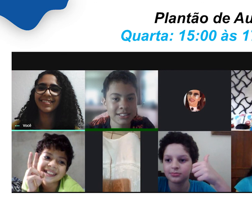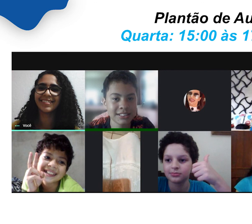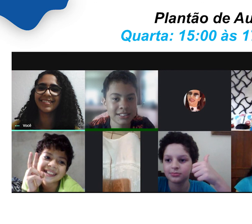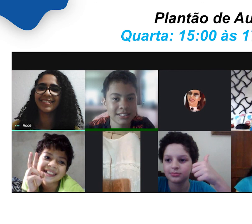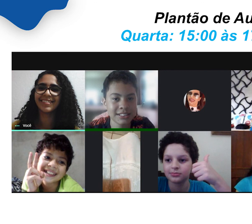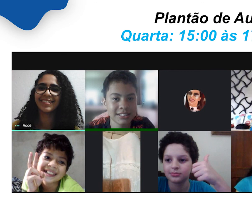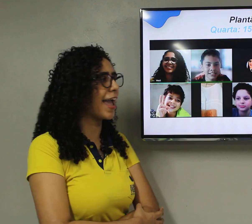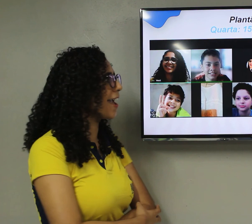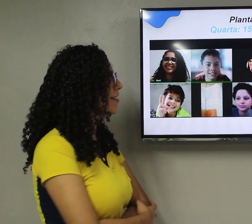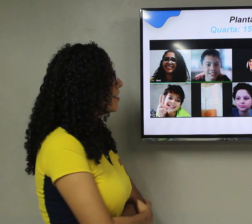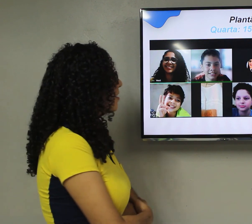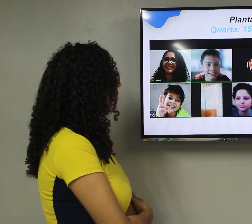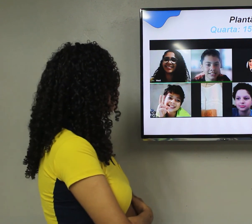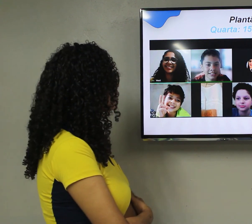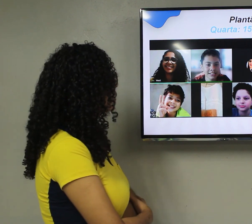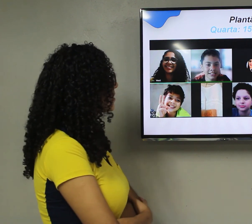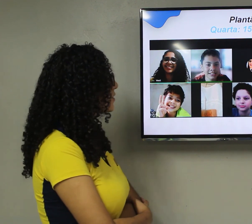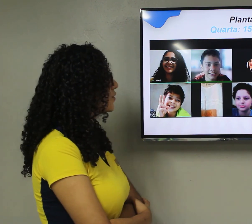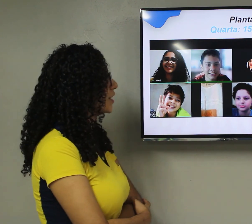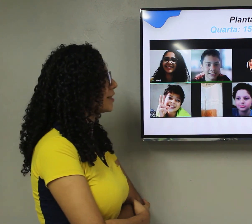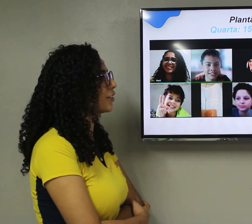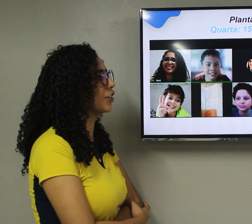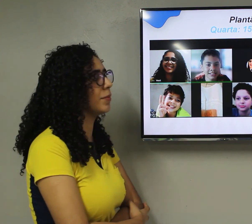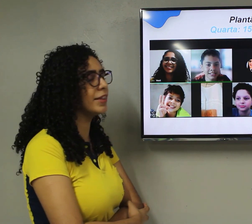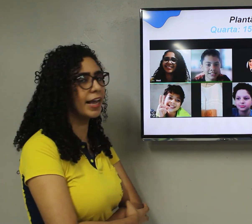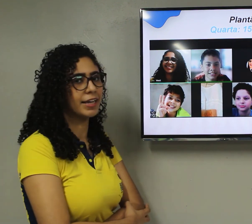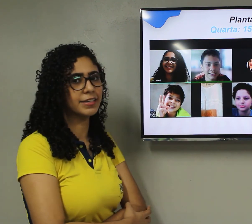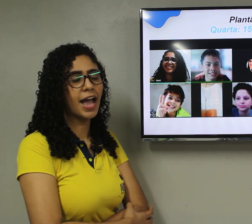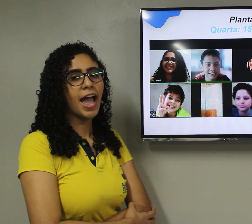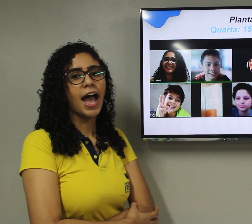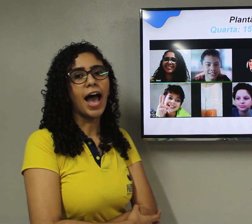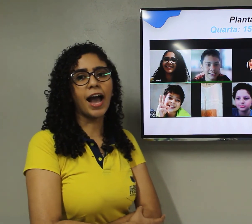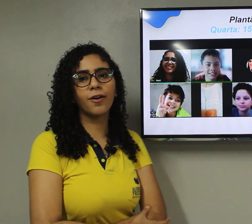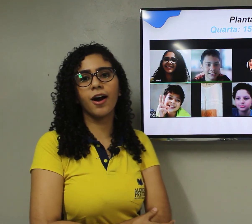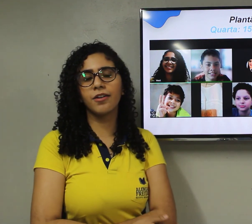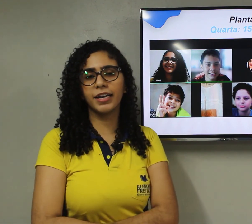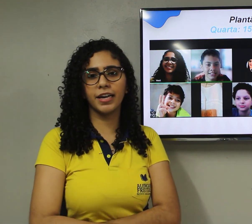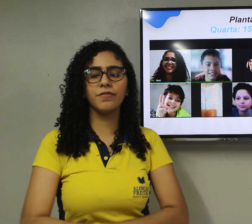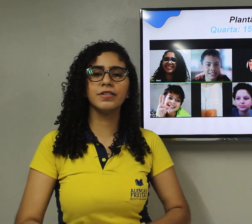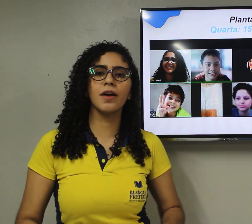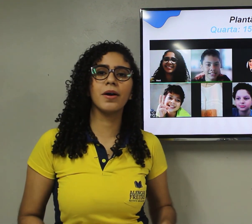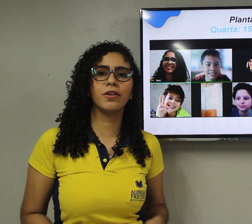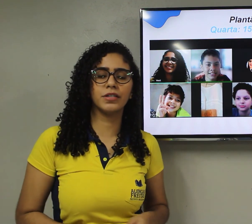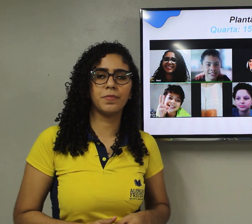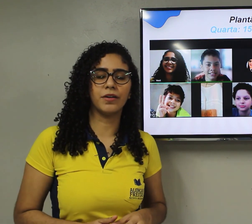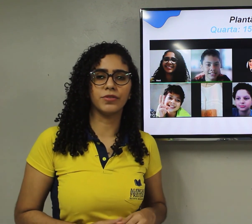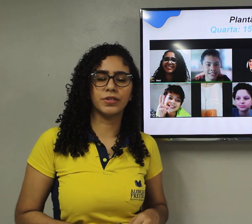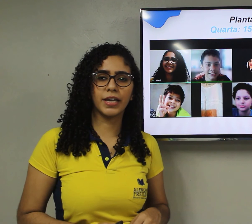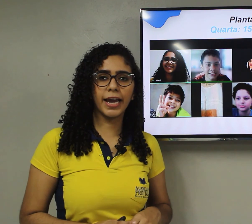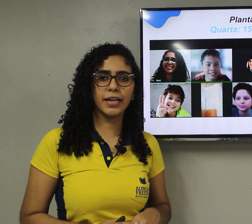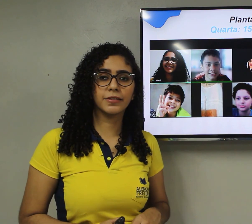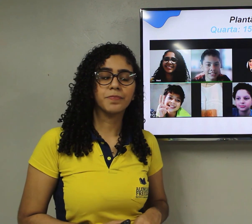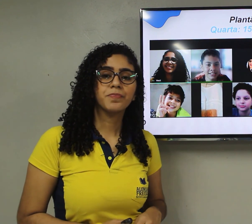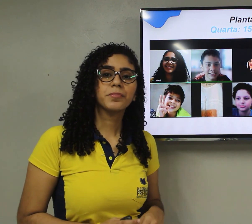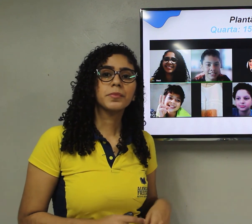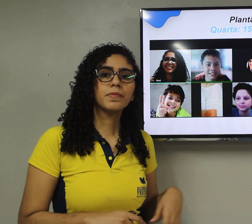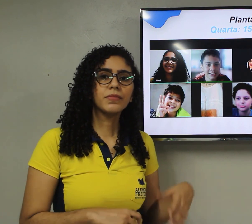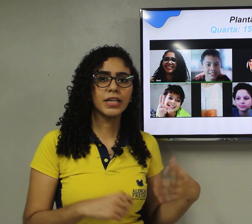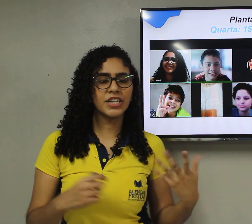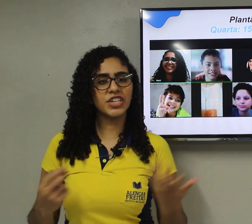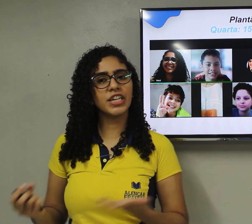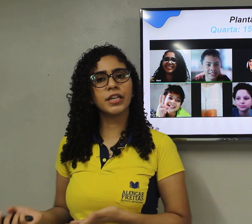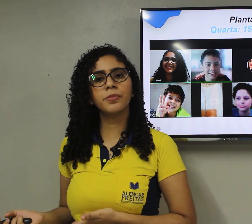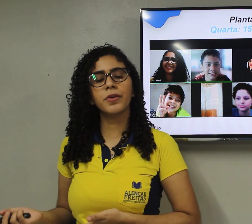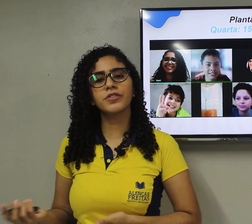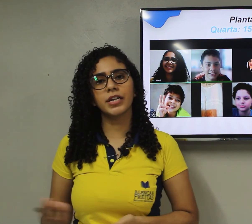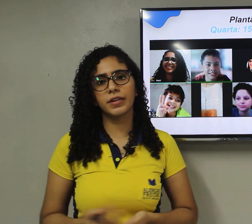bem tímidos, né? Vamos ver se a gente tira essa timidez. Agora eu queria avisar uma coisa pra vocês.